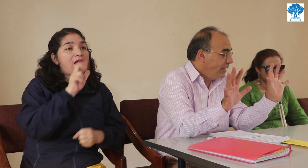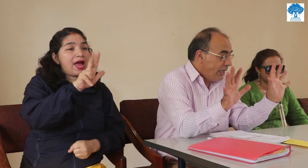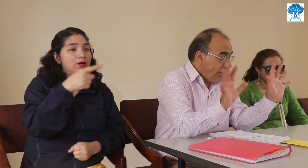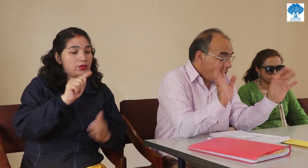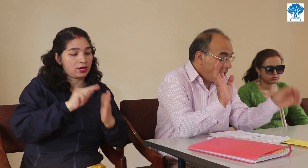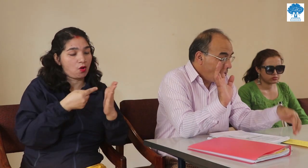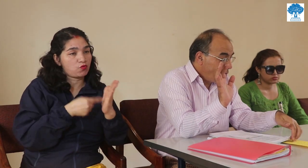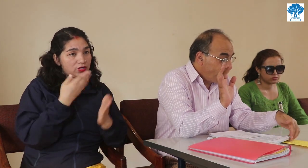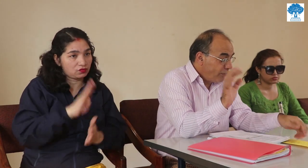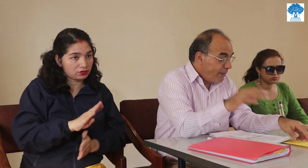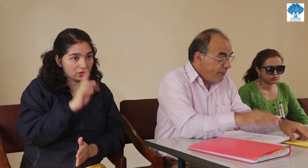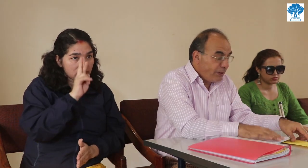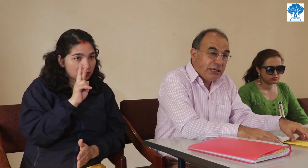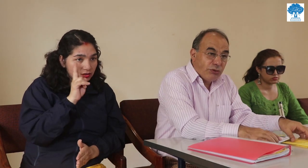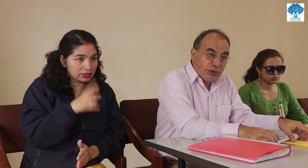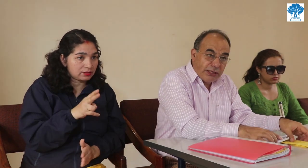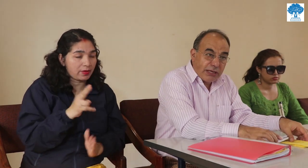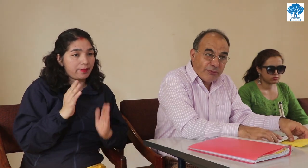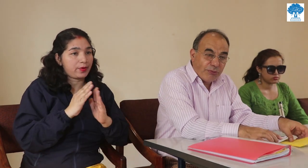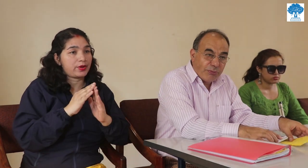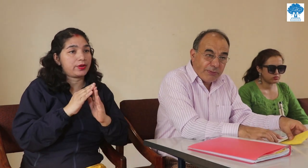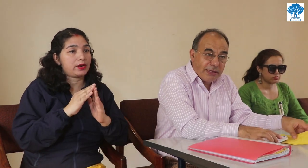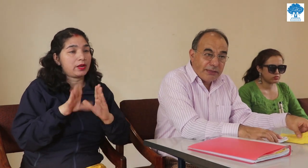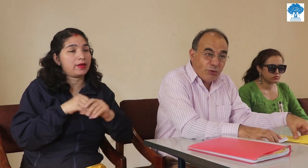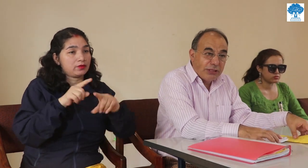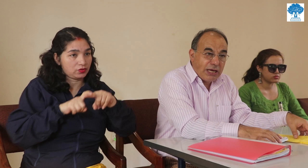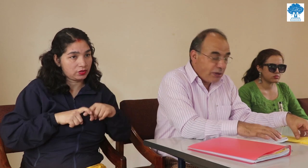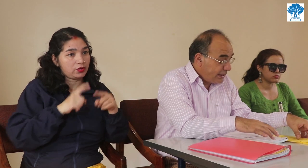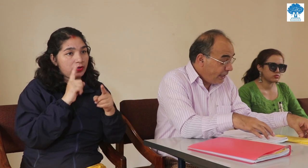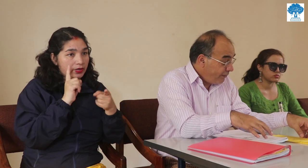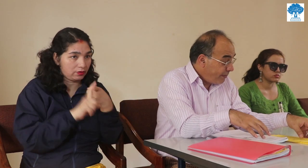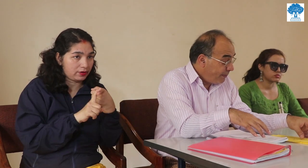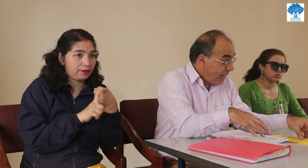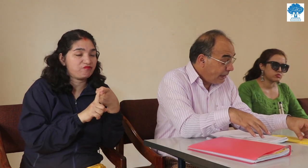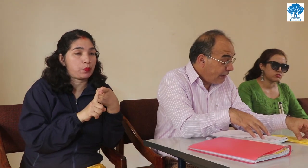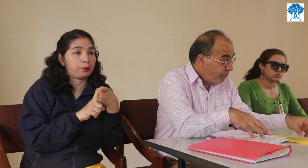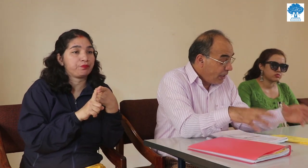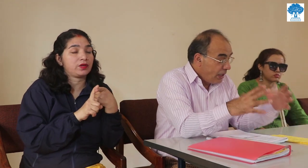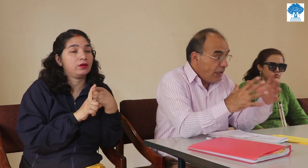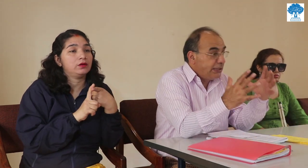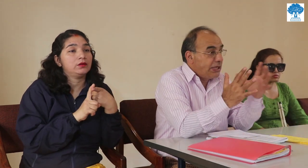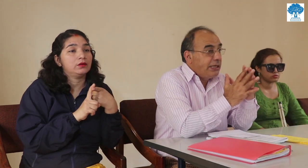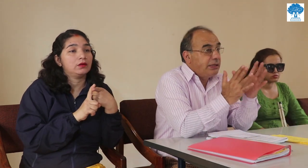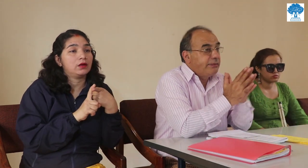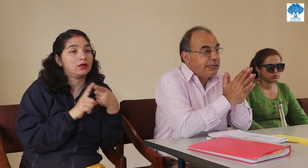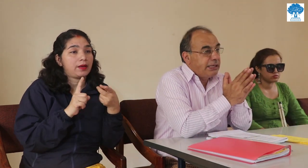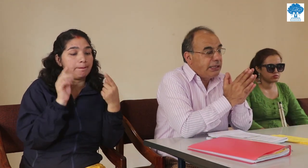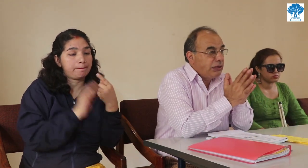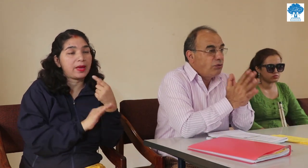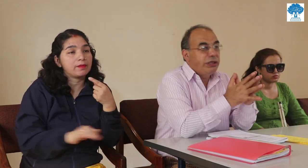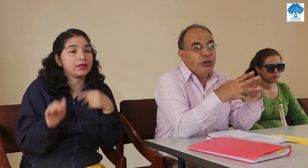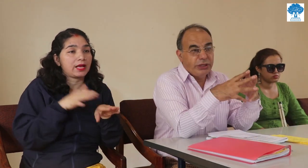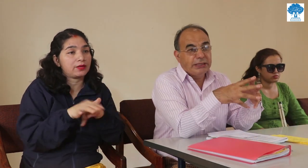है 8 कम्पोनेन्टहरूमा परिवार नियोजन एउटा हाम्रो परिवार योजना हो खास गरी फ्यामिली प्लानिङ अनि चाइल्ड हेल्थमा